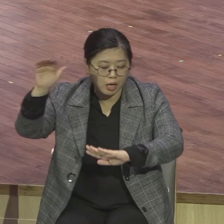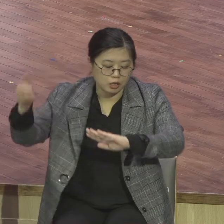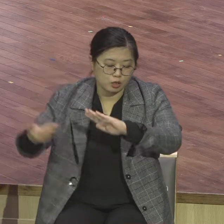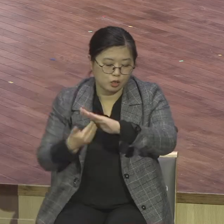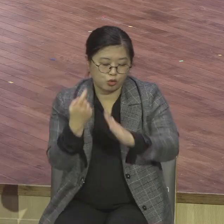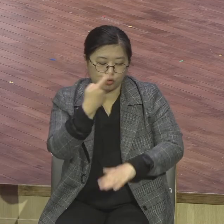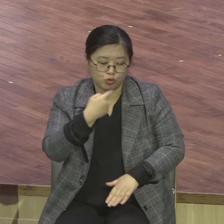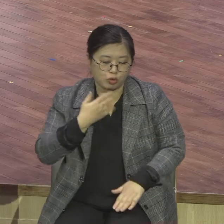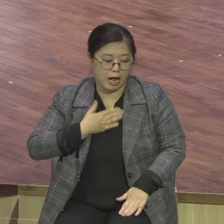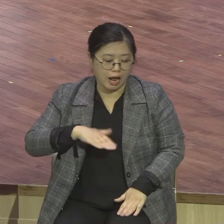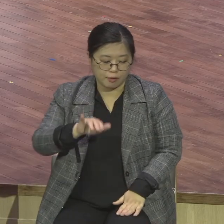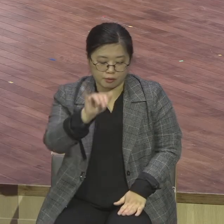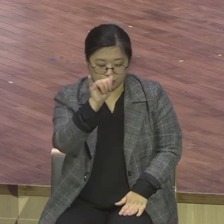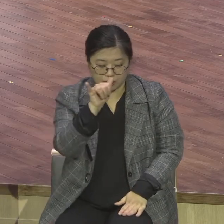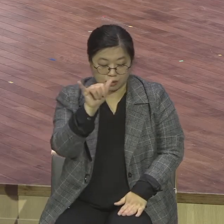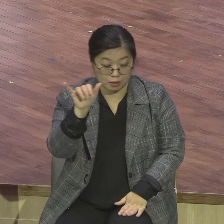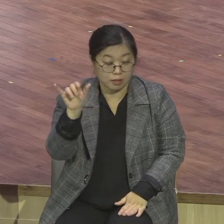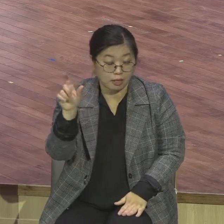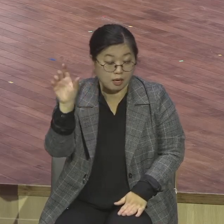알미로다.